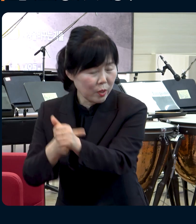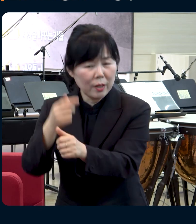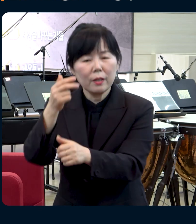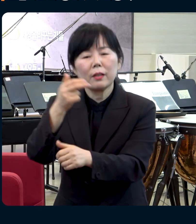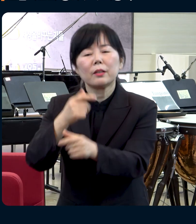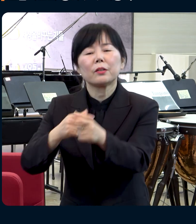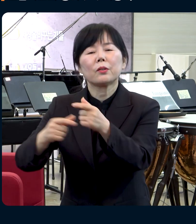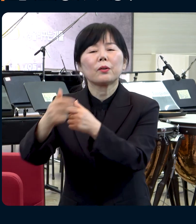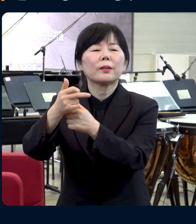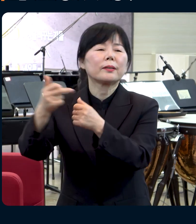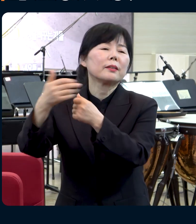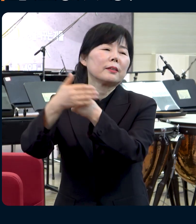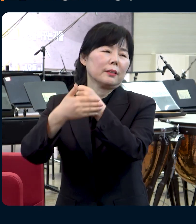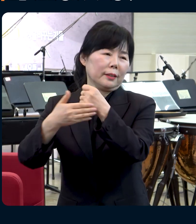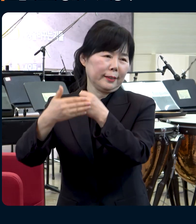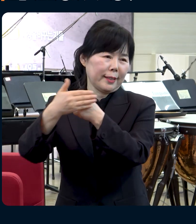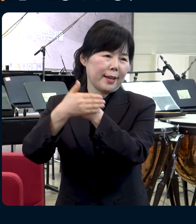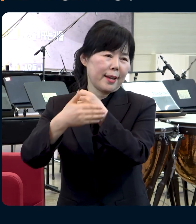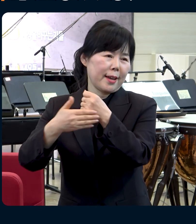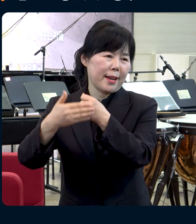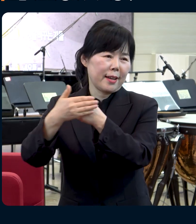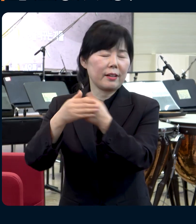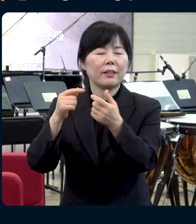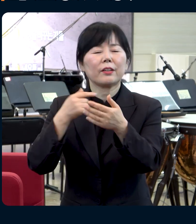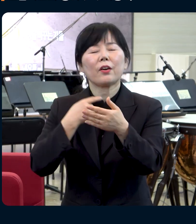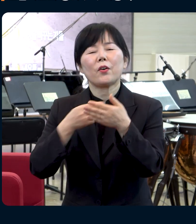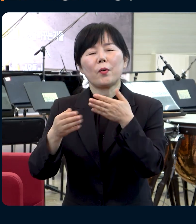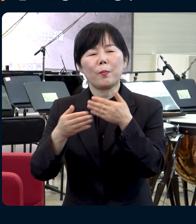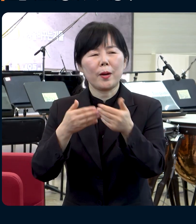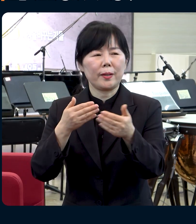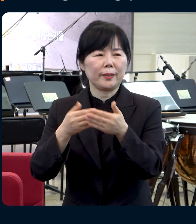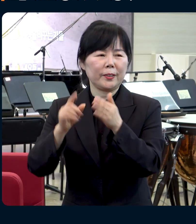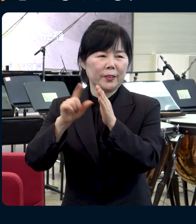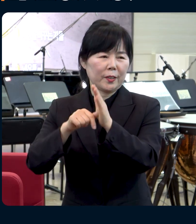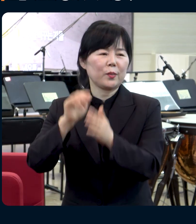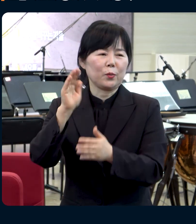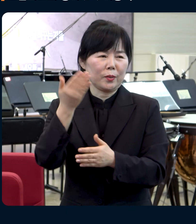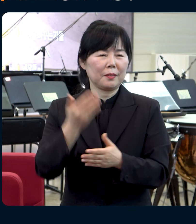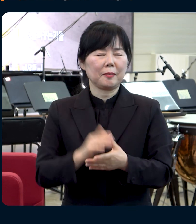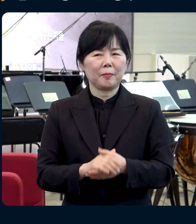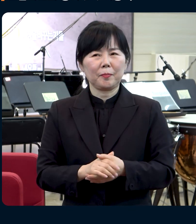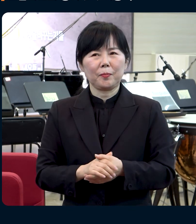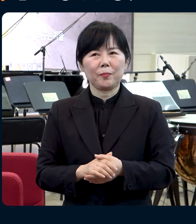큰 은혜를 경험할 수 있는 통로가 되는 것입니다.